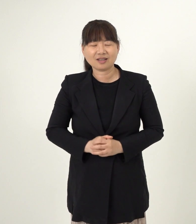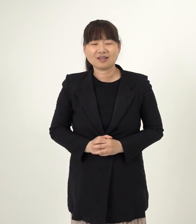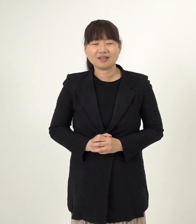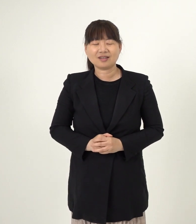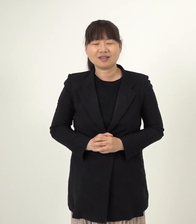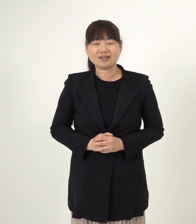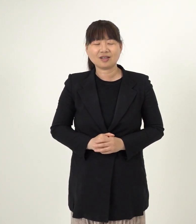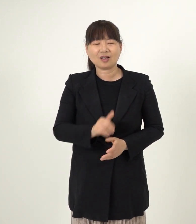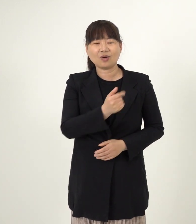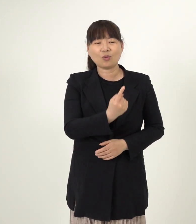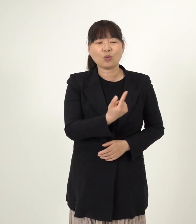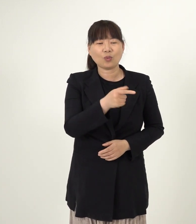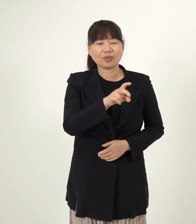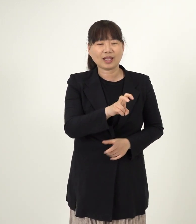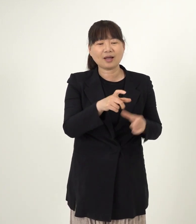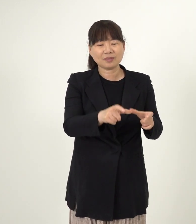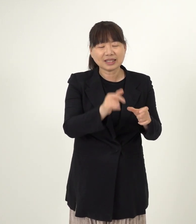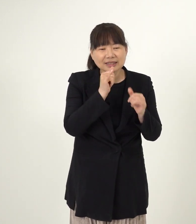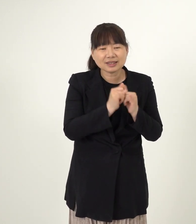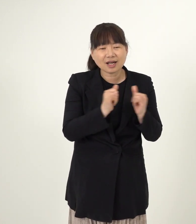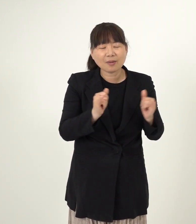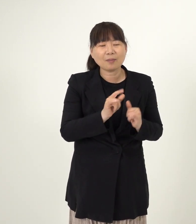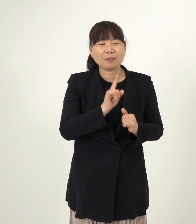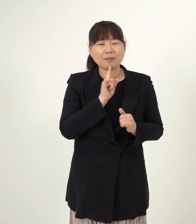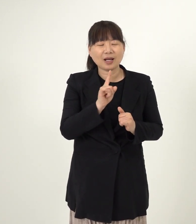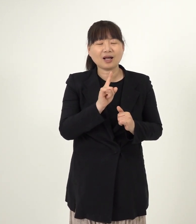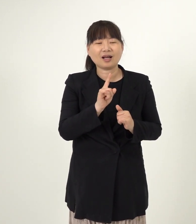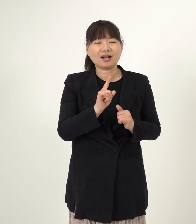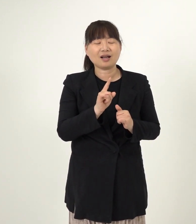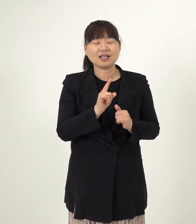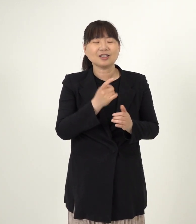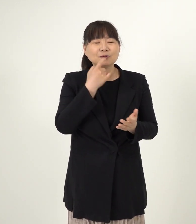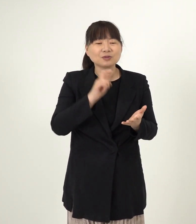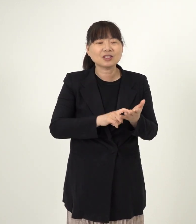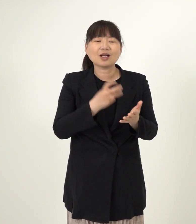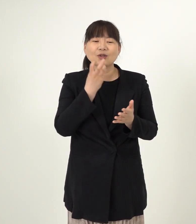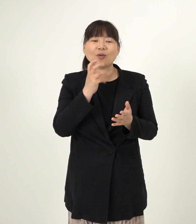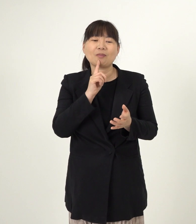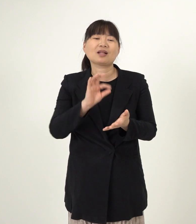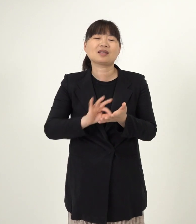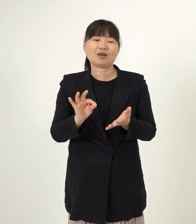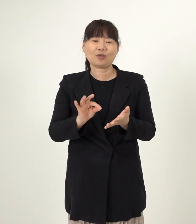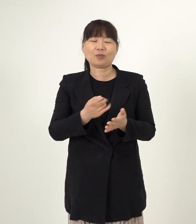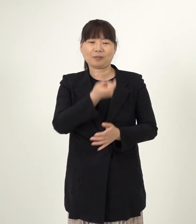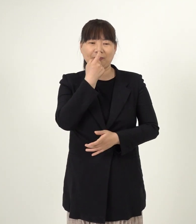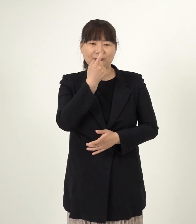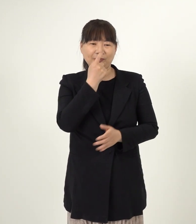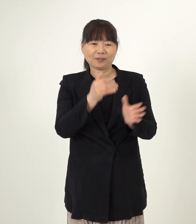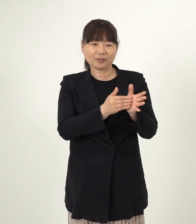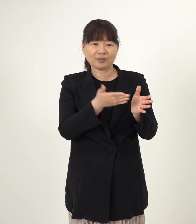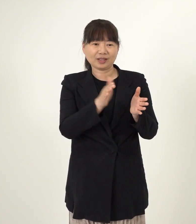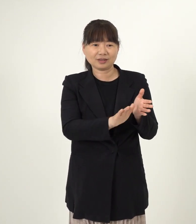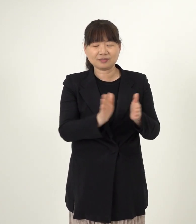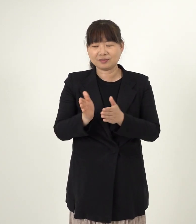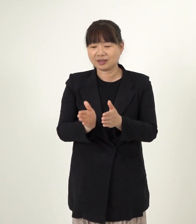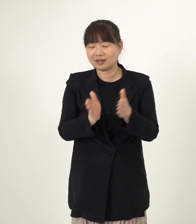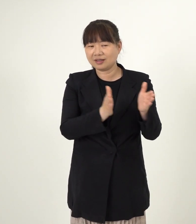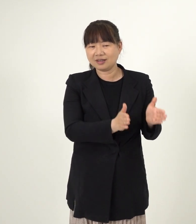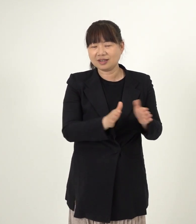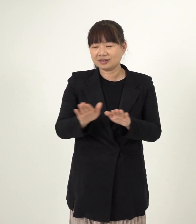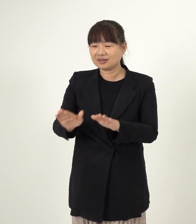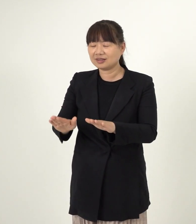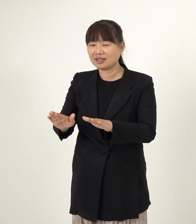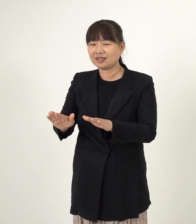호남 분들은 말을 금방 표준말을 써요. 참 신기해요. 그런데